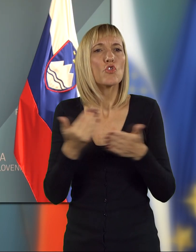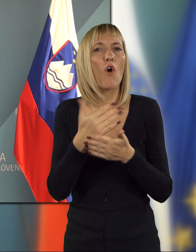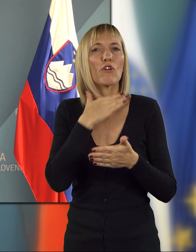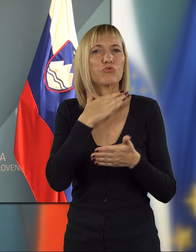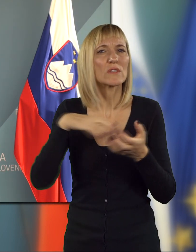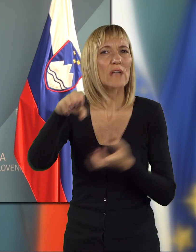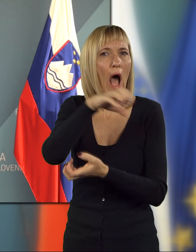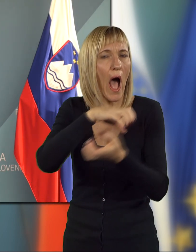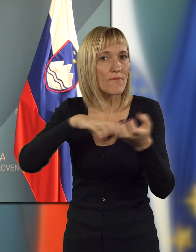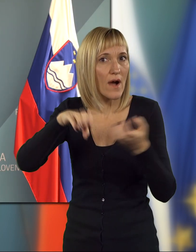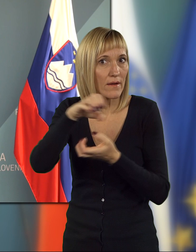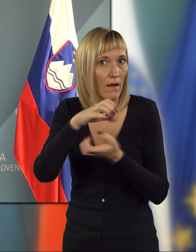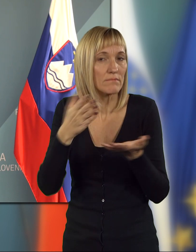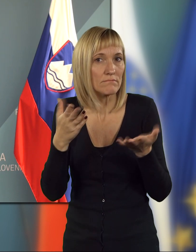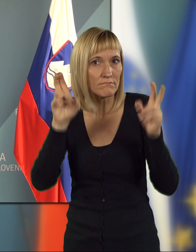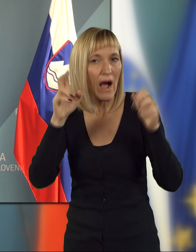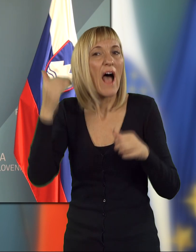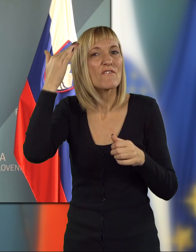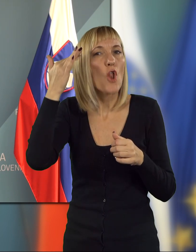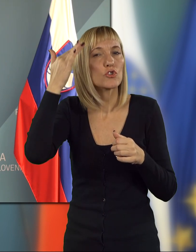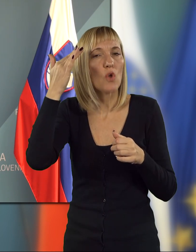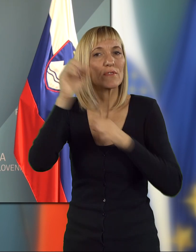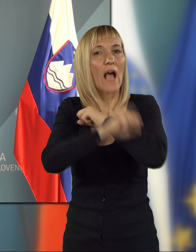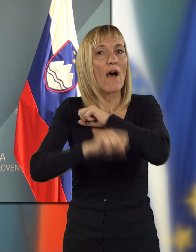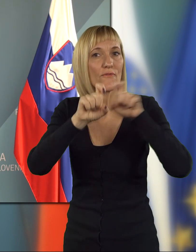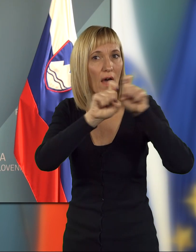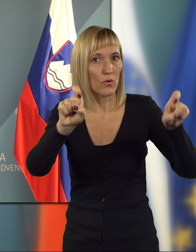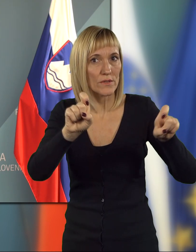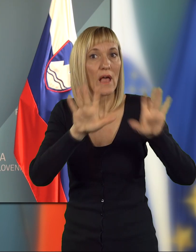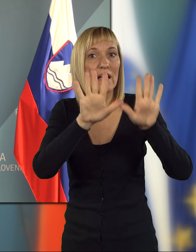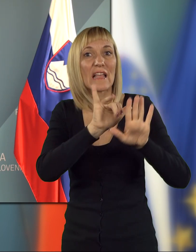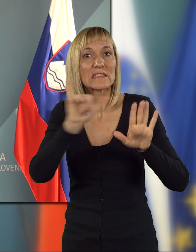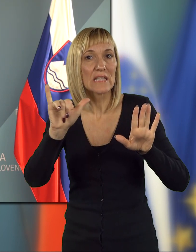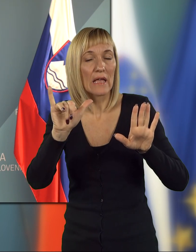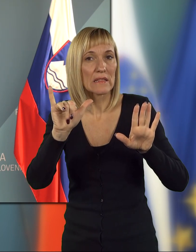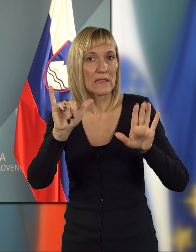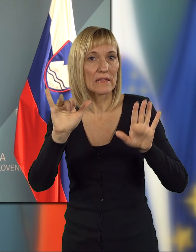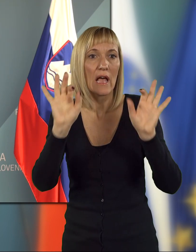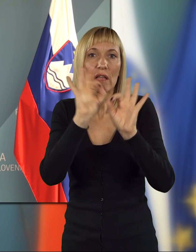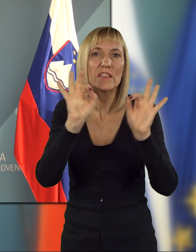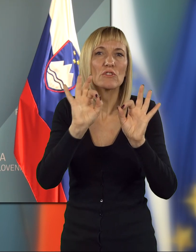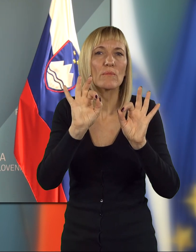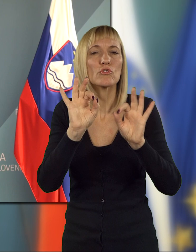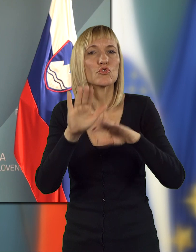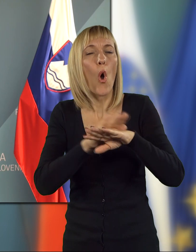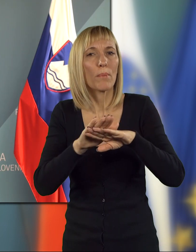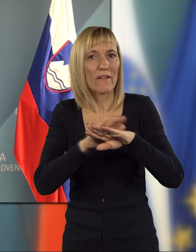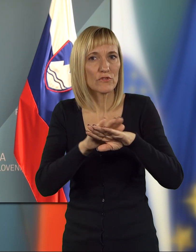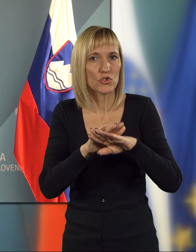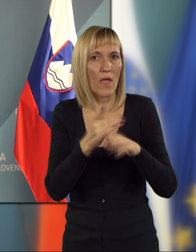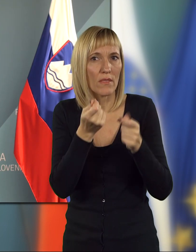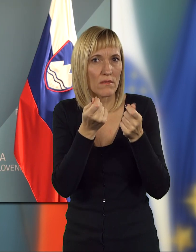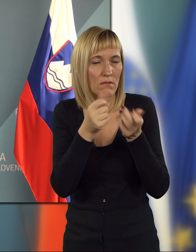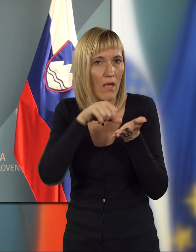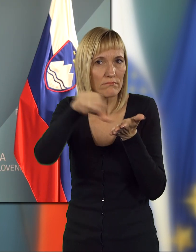razburja nova visokošolska afera, če lahko tako rečemo, na Filozofski fakulteti v 10 letih nekako €1 milijon